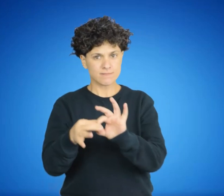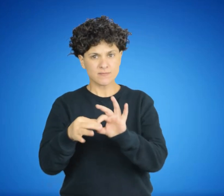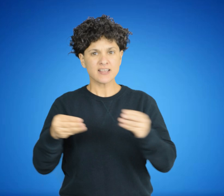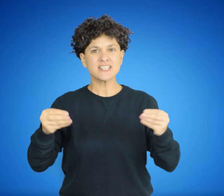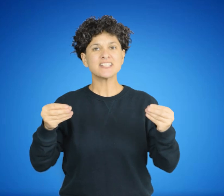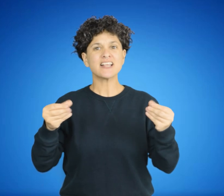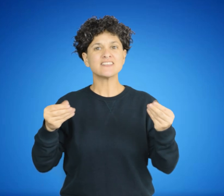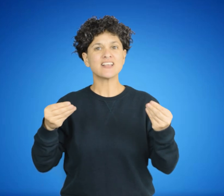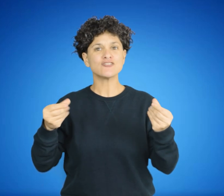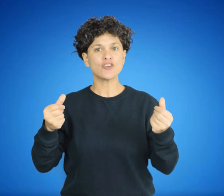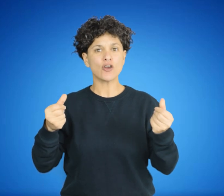hasta nuestros sentidos